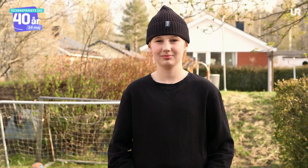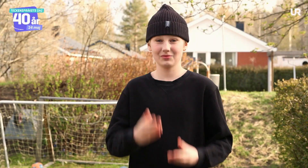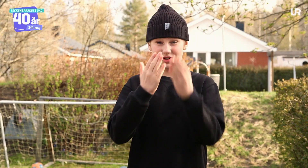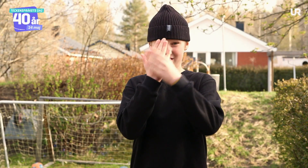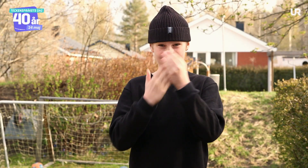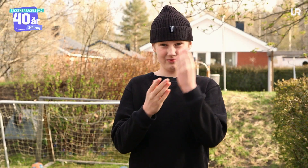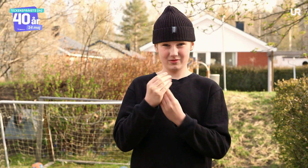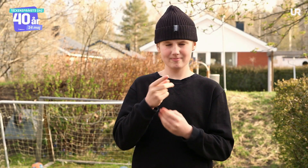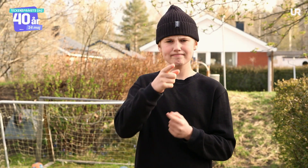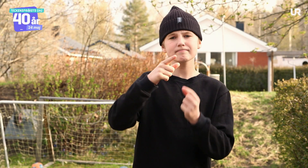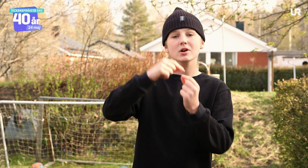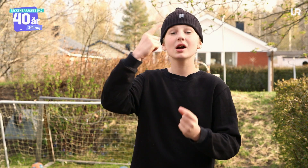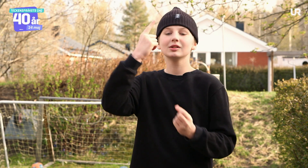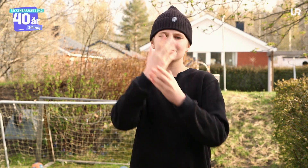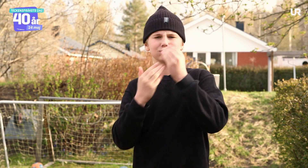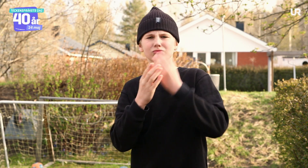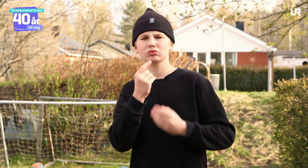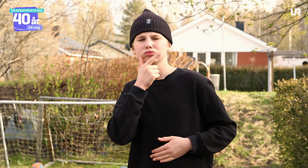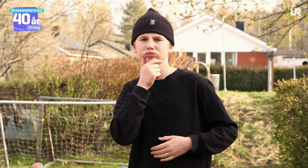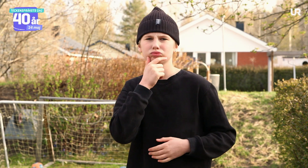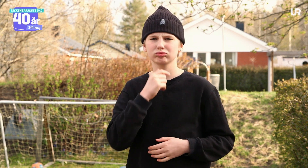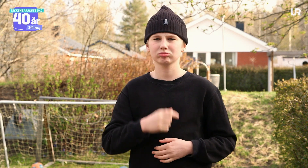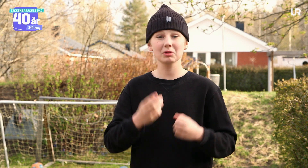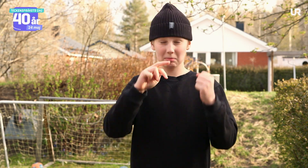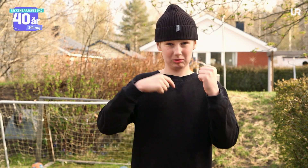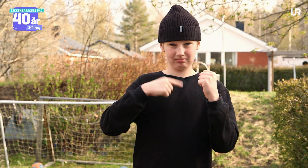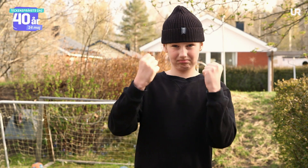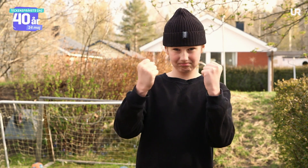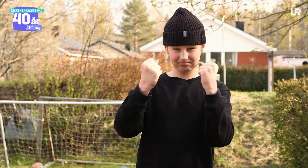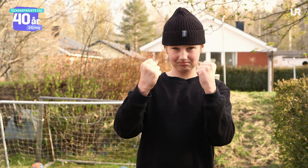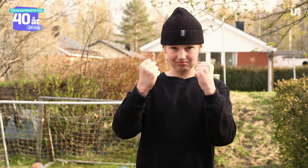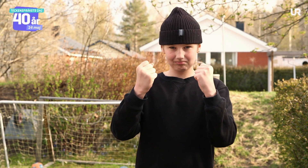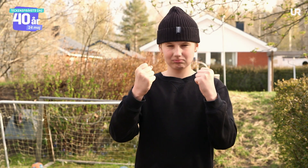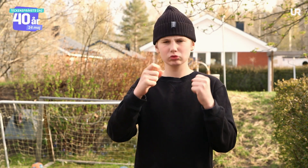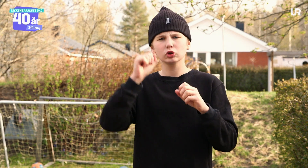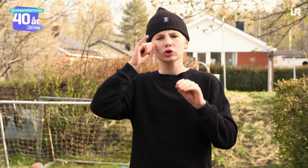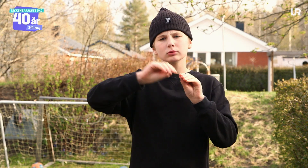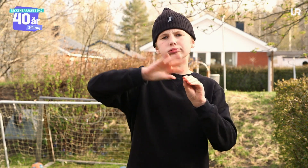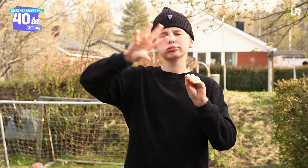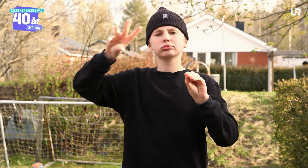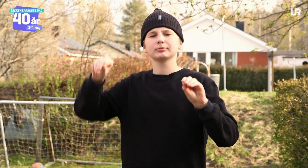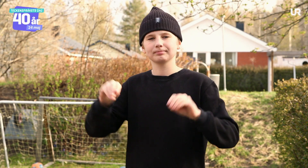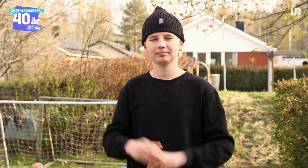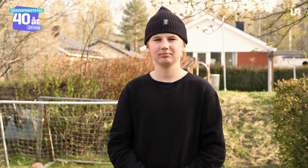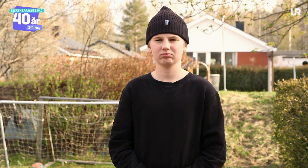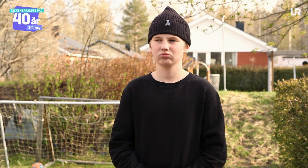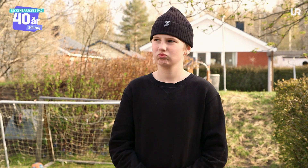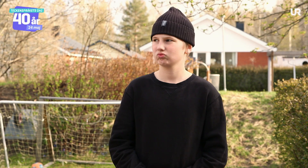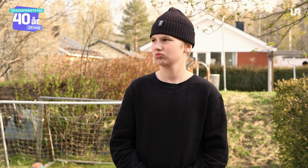Nu är det handformer. Du kan välja en handform som du vill leka med. Till exempel med knutna händer. Låt oss skapa en historia med den här